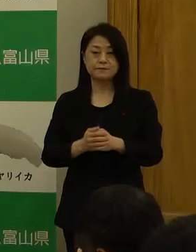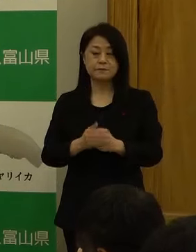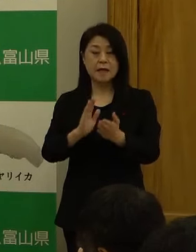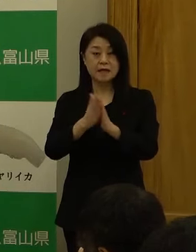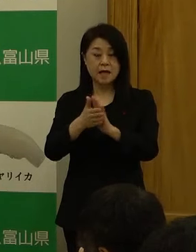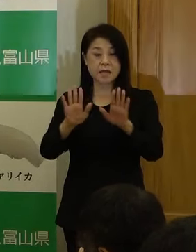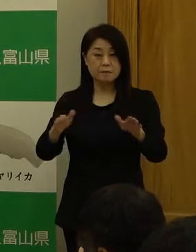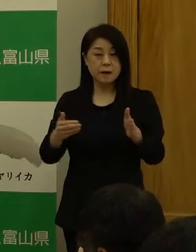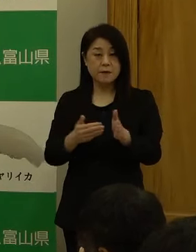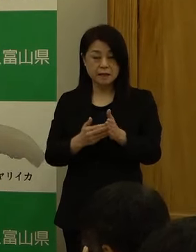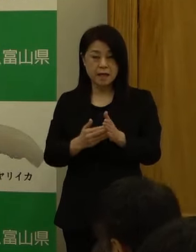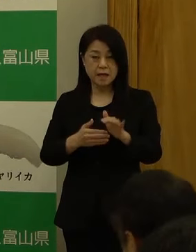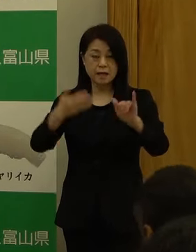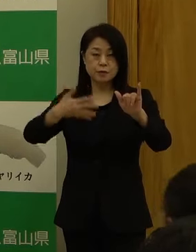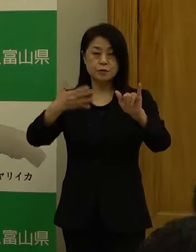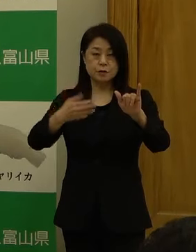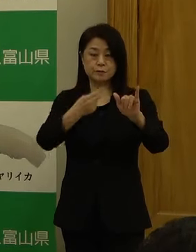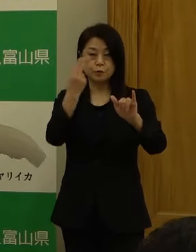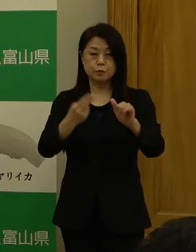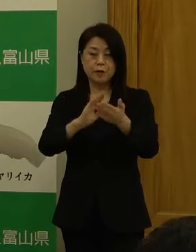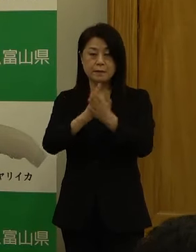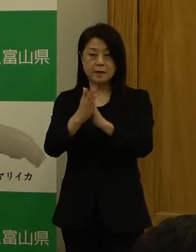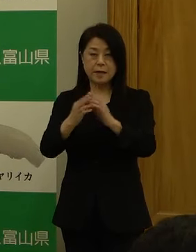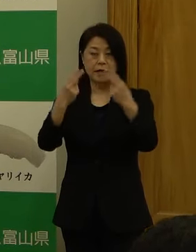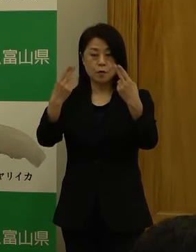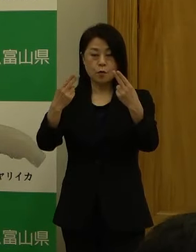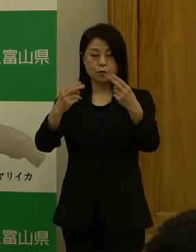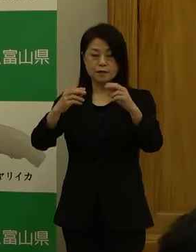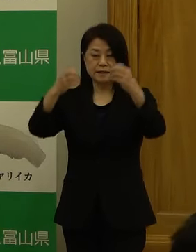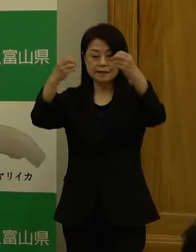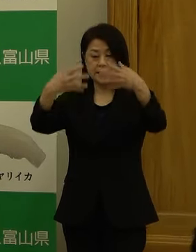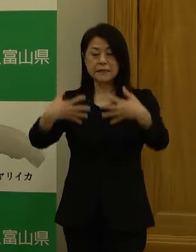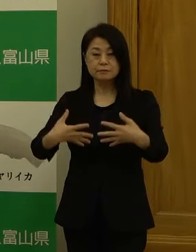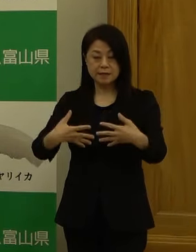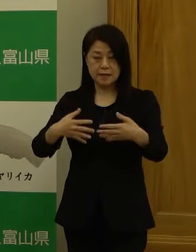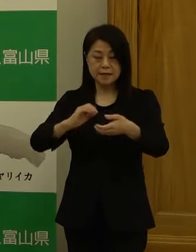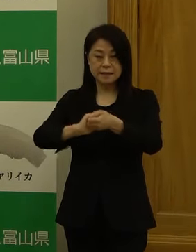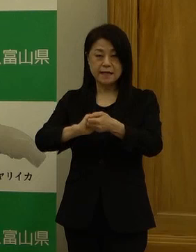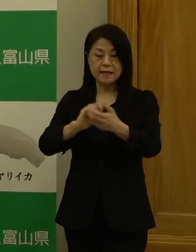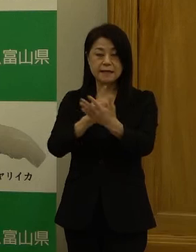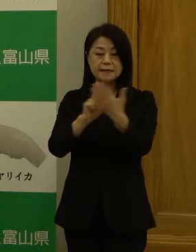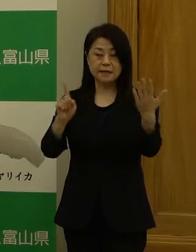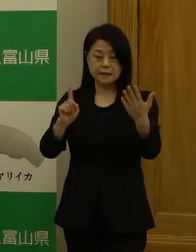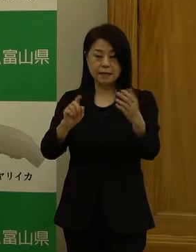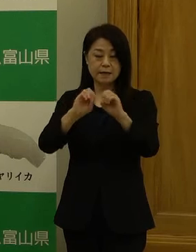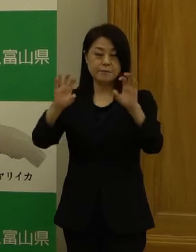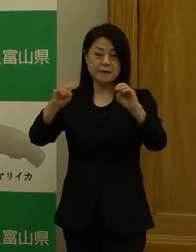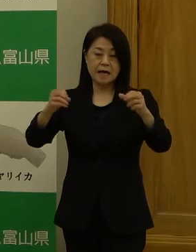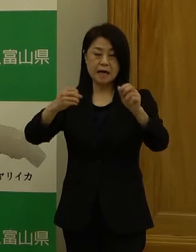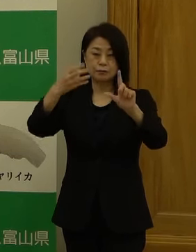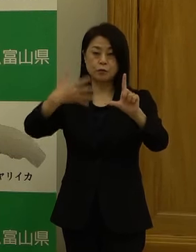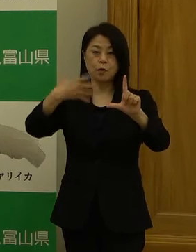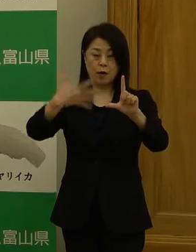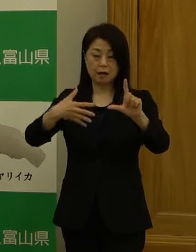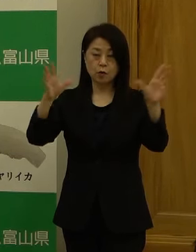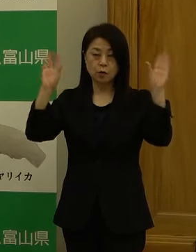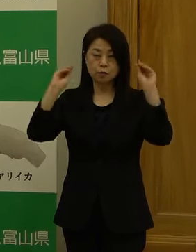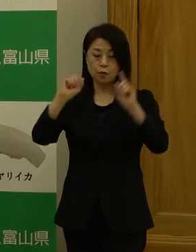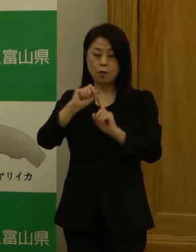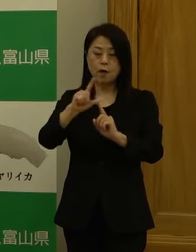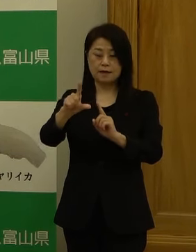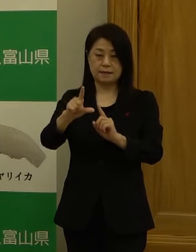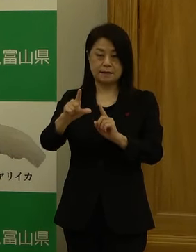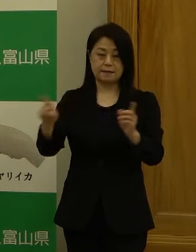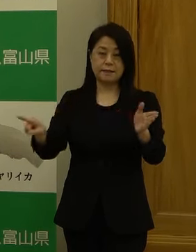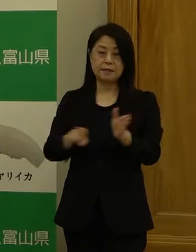県ではこれまでも YouTube の富山県公式チャンネルなどで定例会見や PR 動画などの情報発信を行ってき